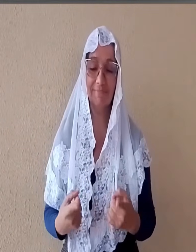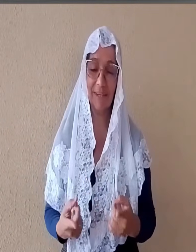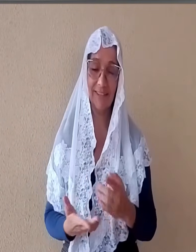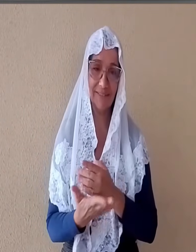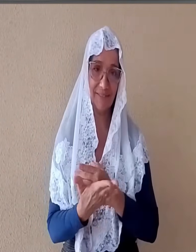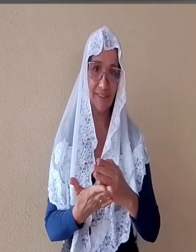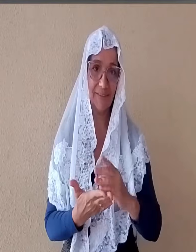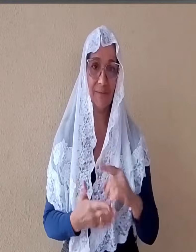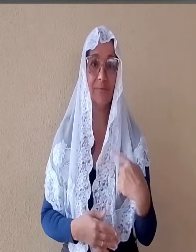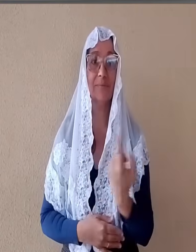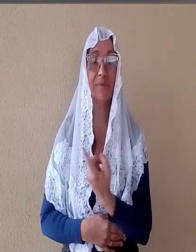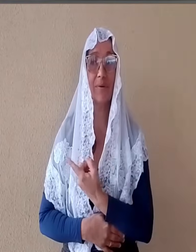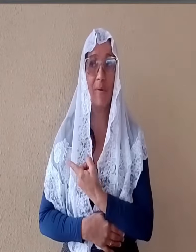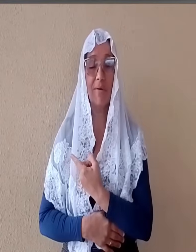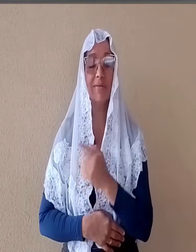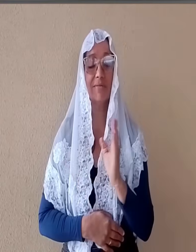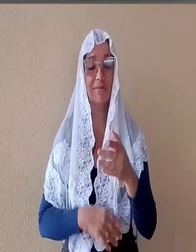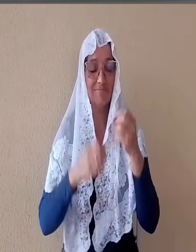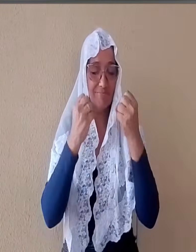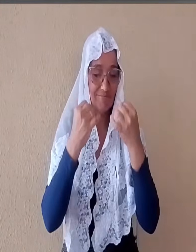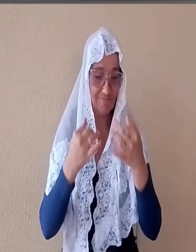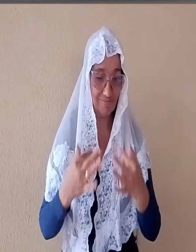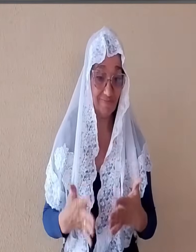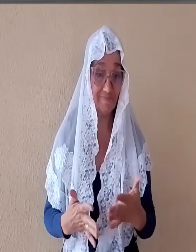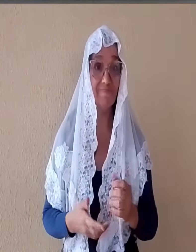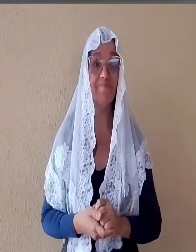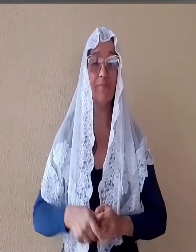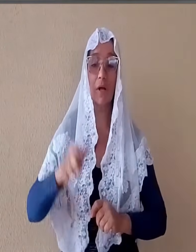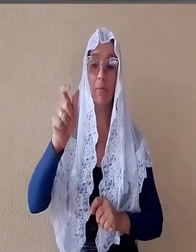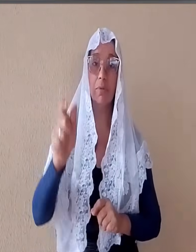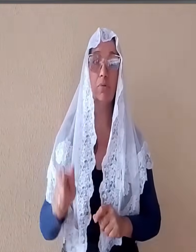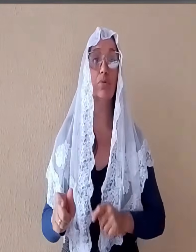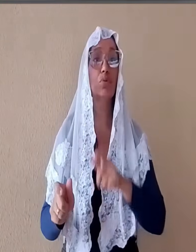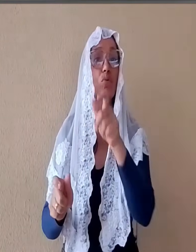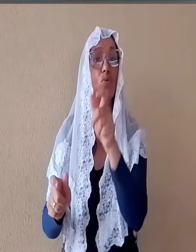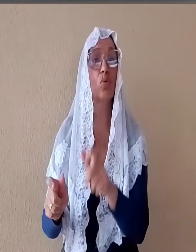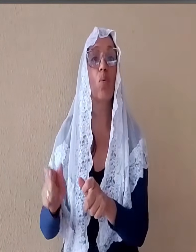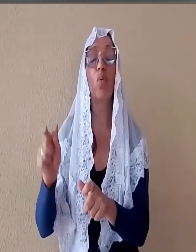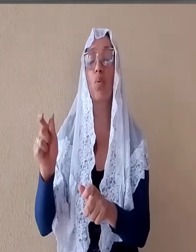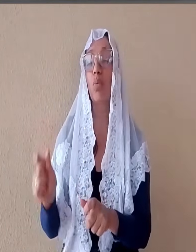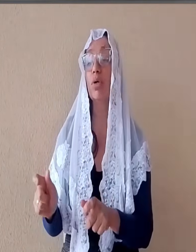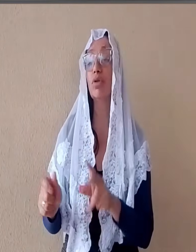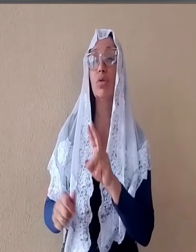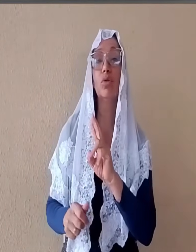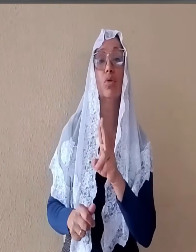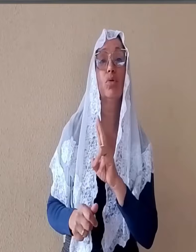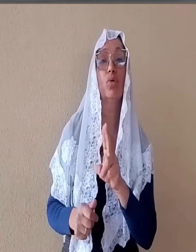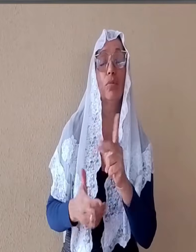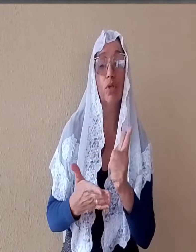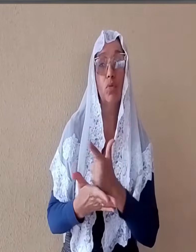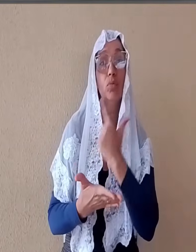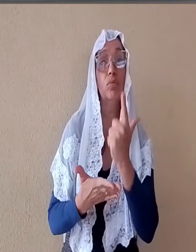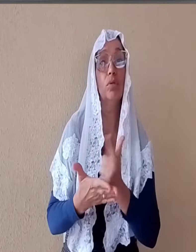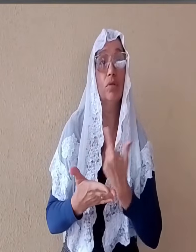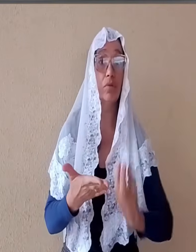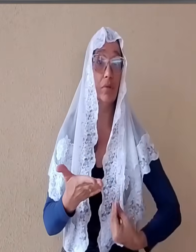ele no último dia, no reino da glória. Não tem para onde nós